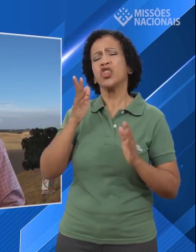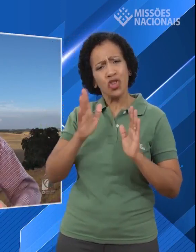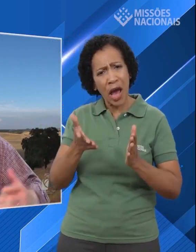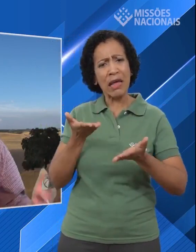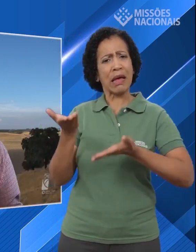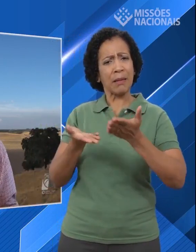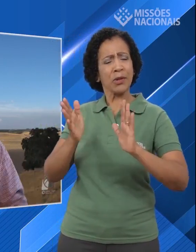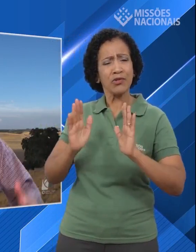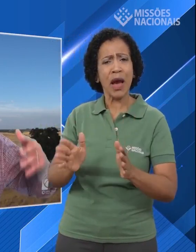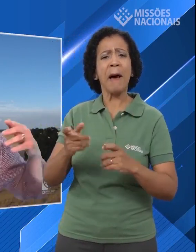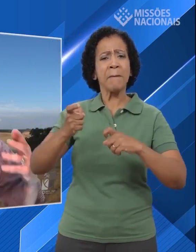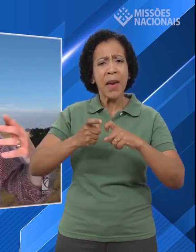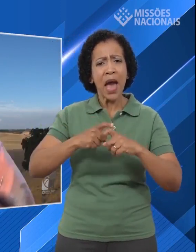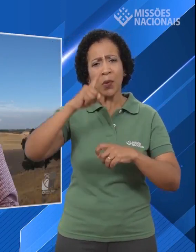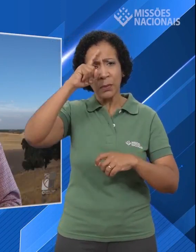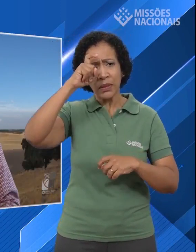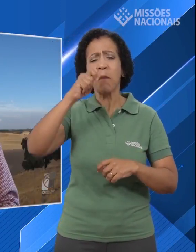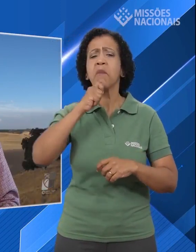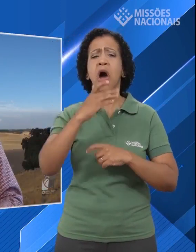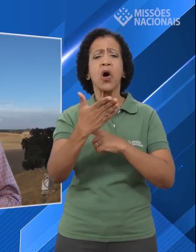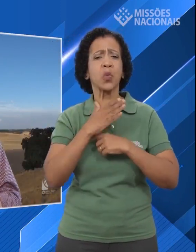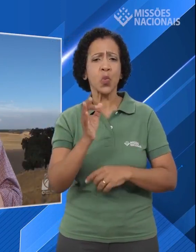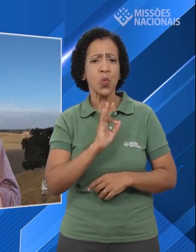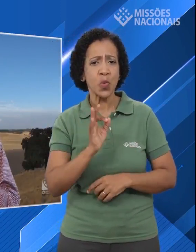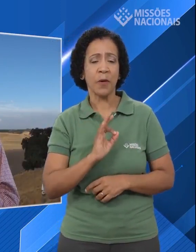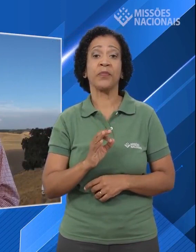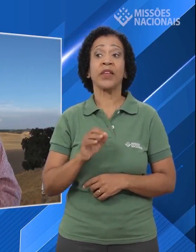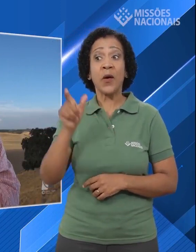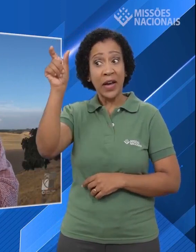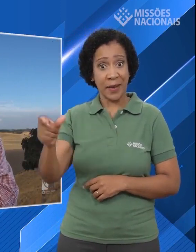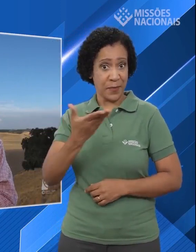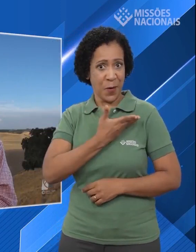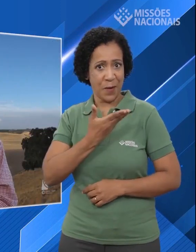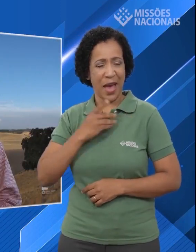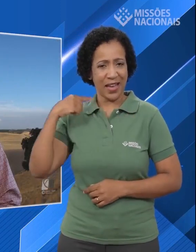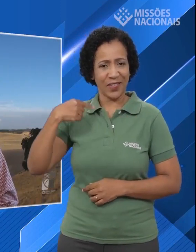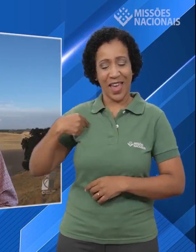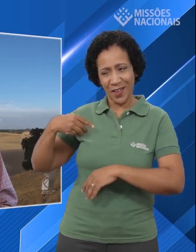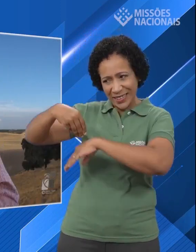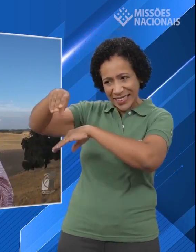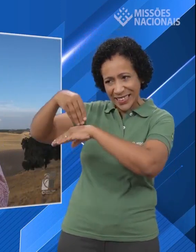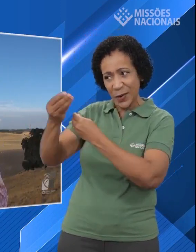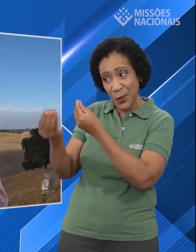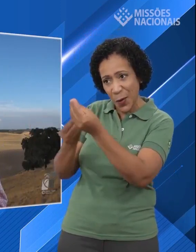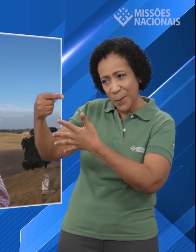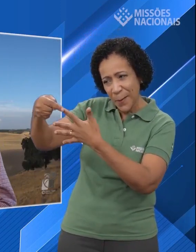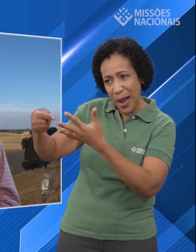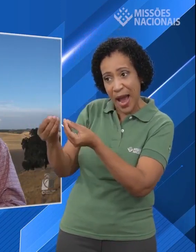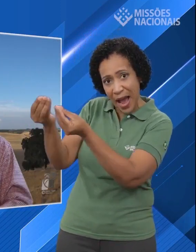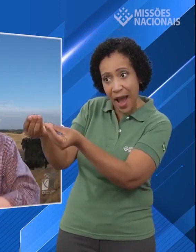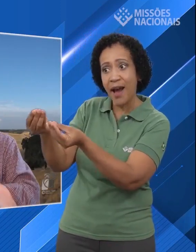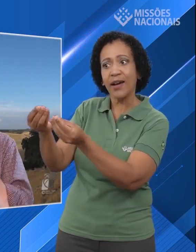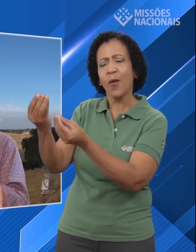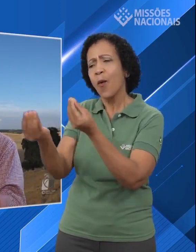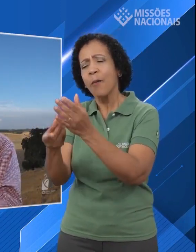tentei fui até os médicos nos hospitais e ninguém pode me ajudar aí ele pegou o seu irmãozinho que eu compartilhei com